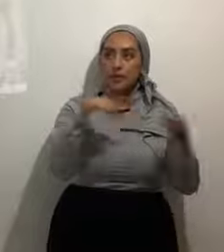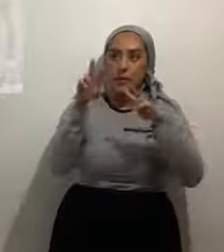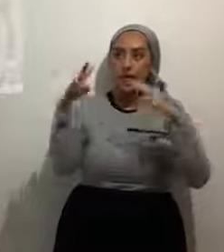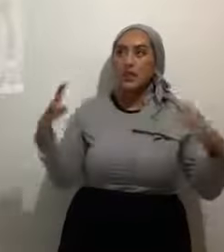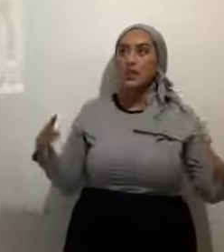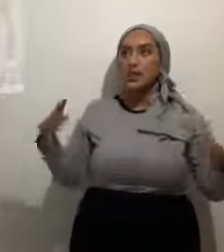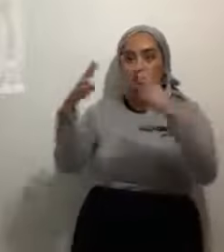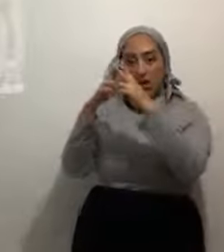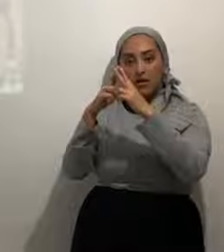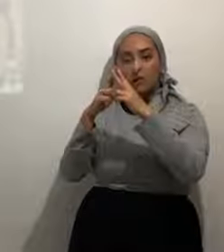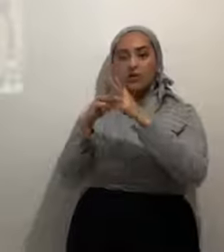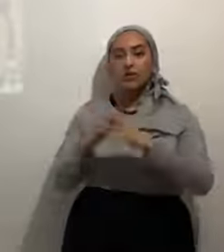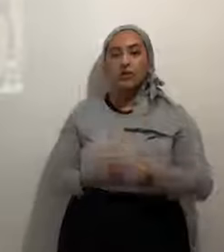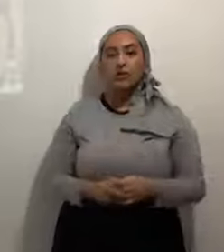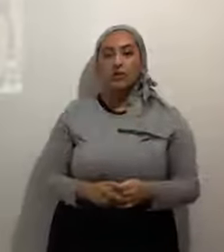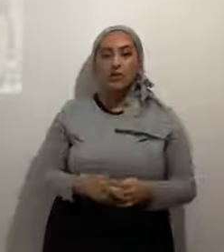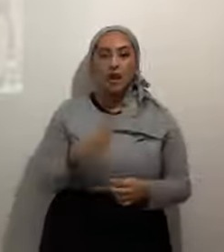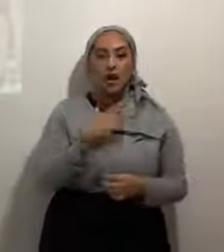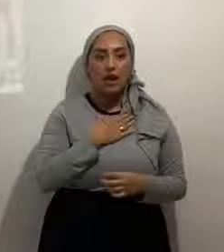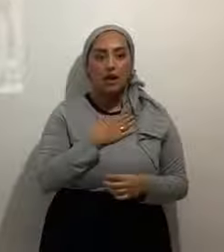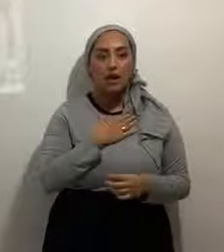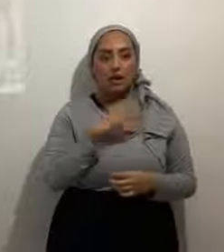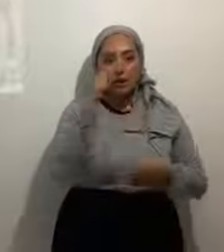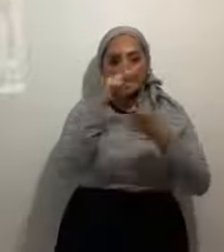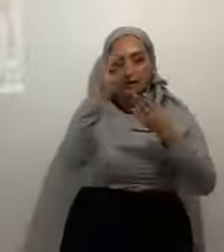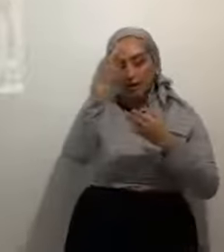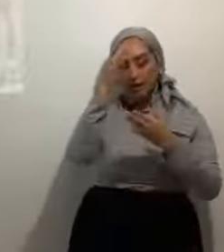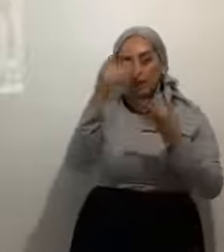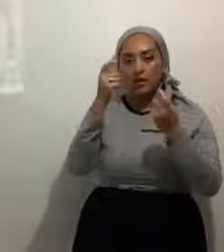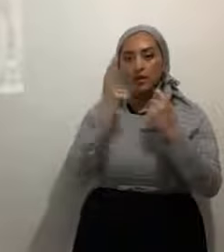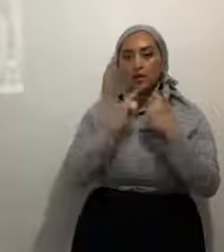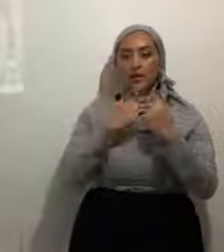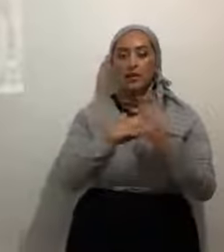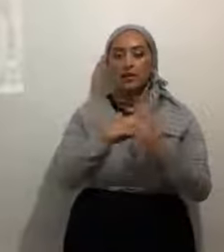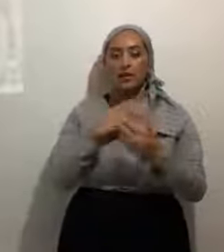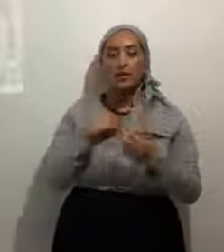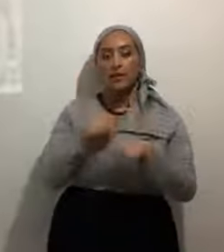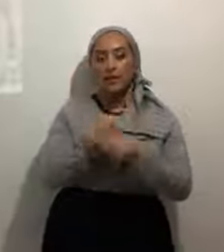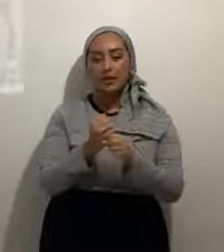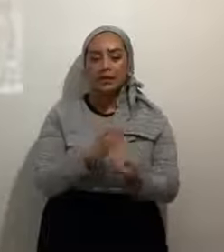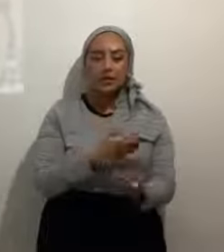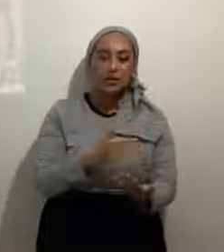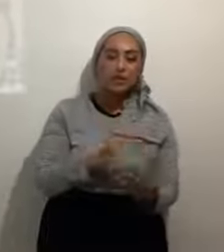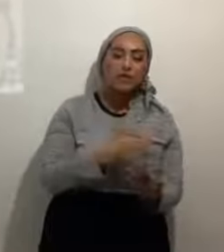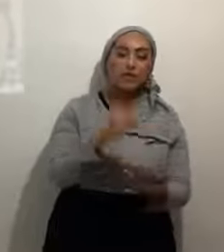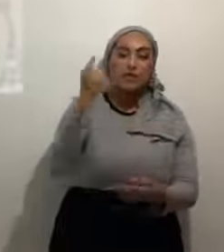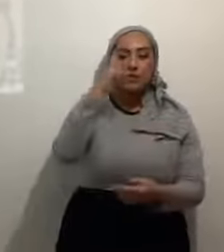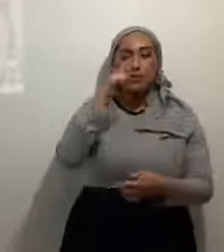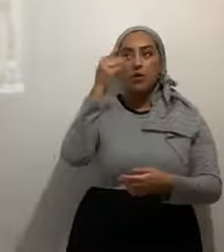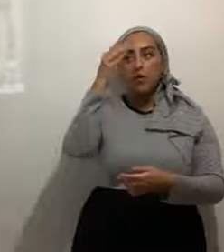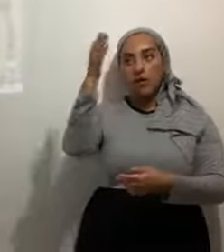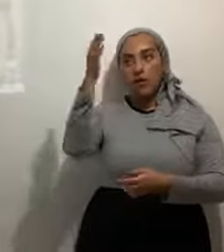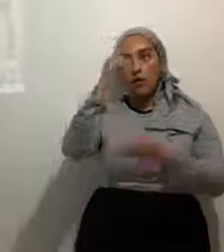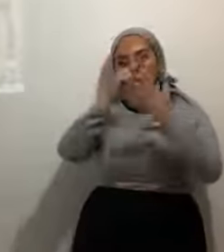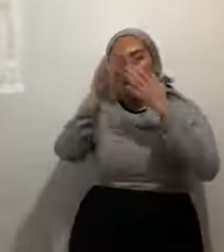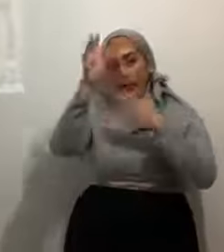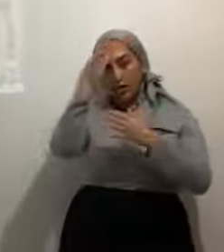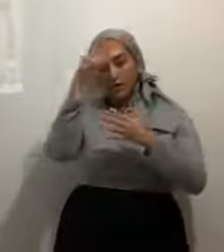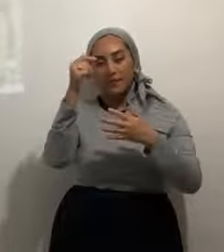Pero es que yo como el Eterno me dio, bueno, compongo jalel, o sea, cánticos para el Eterno, etcétera, etcétera,